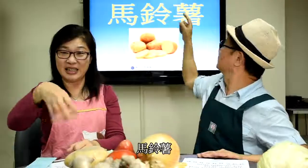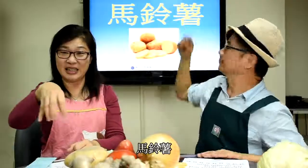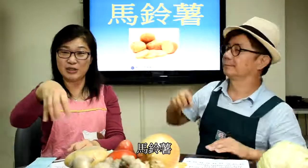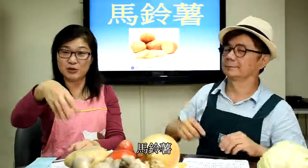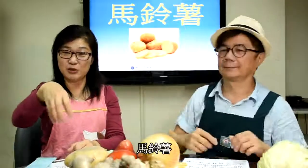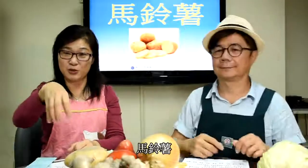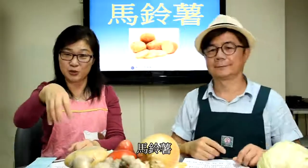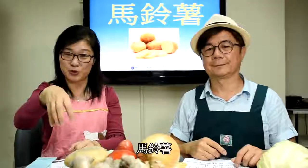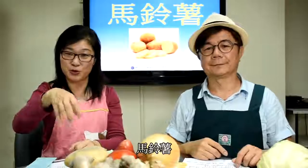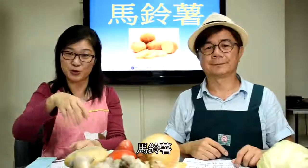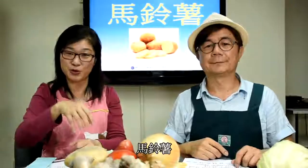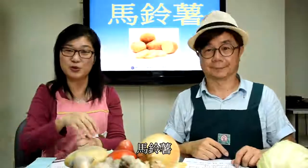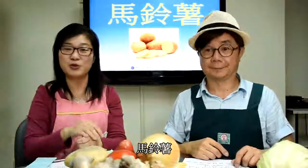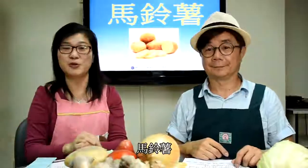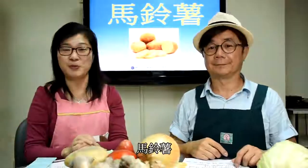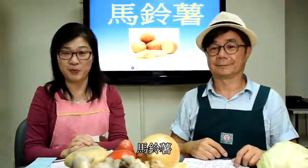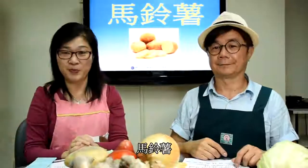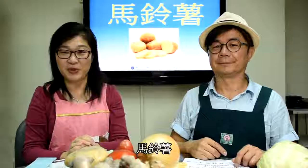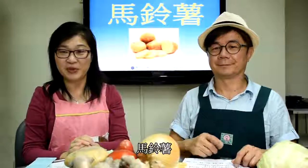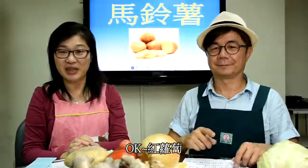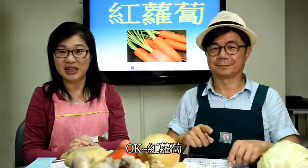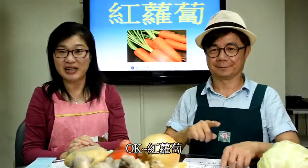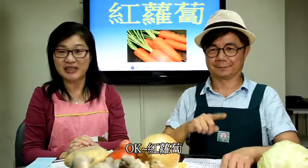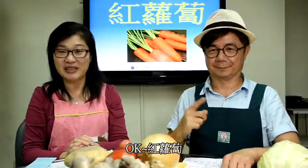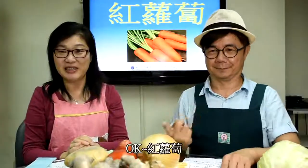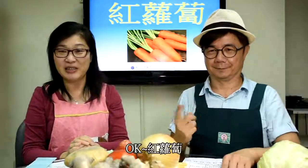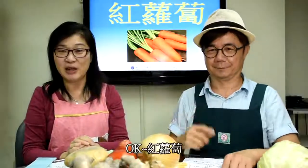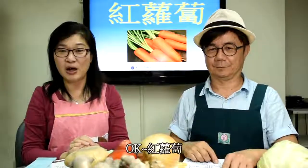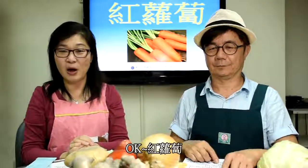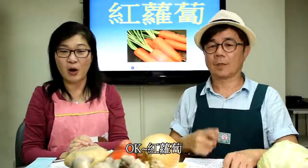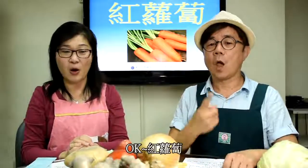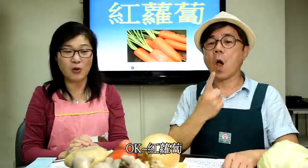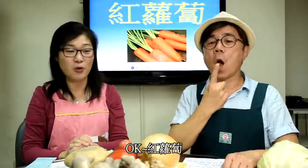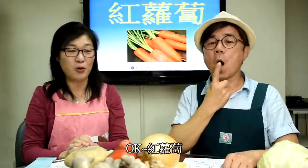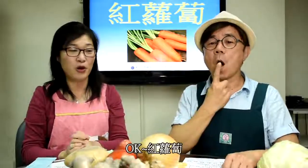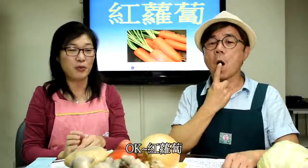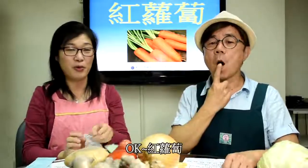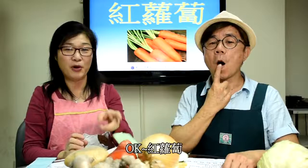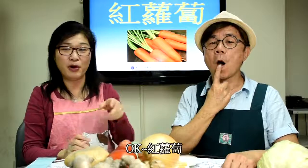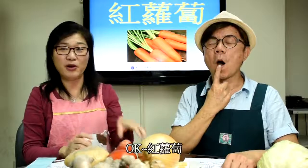铃薯 ，OK， 红萝卜，